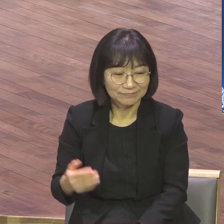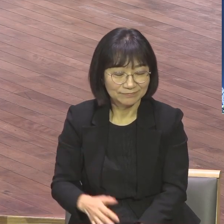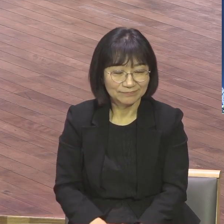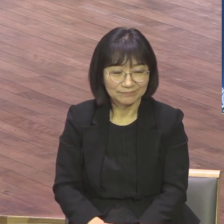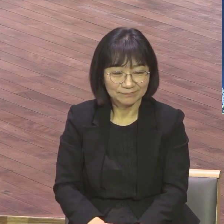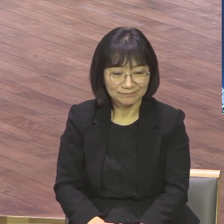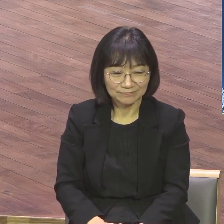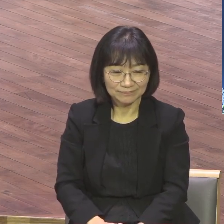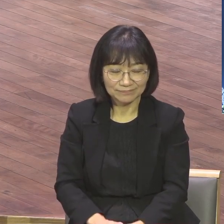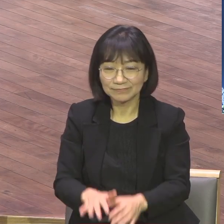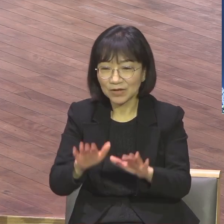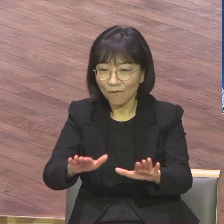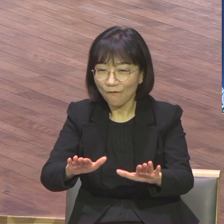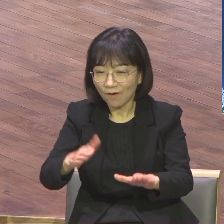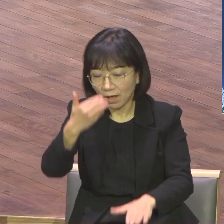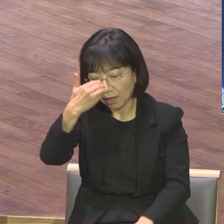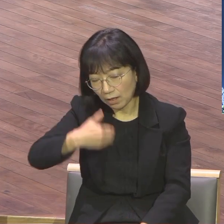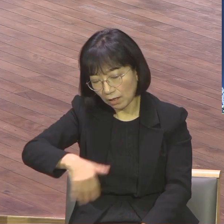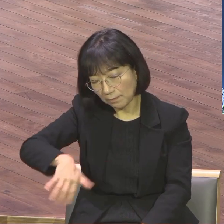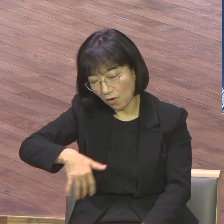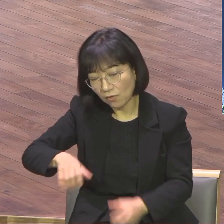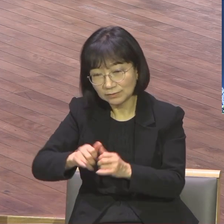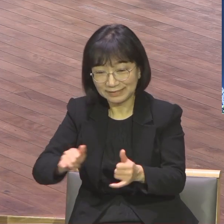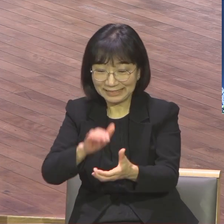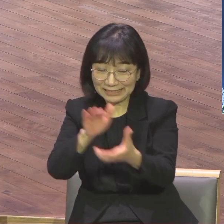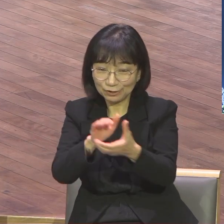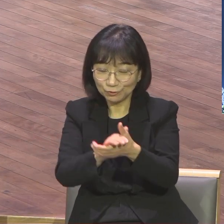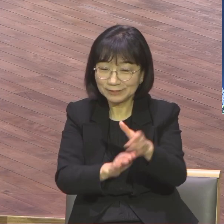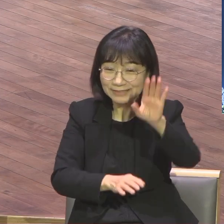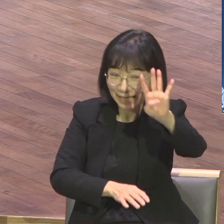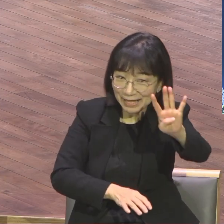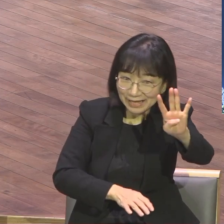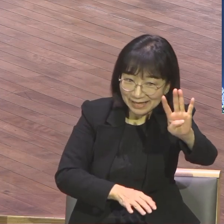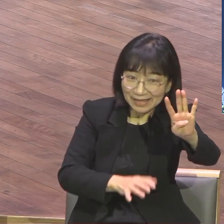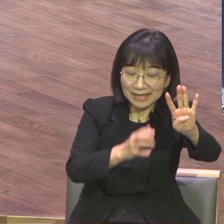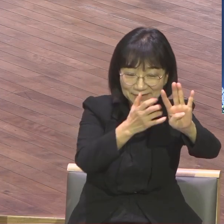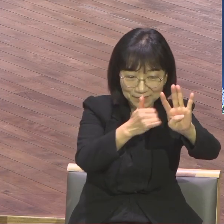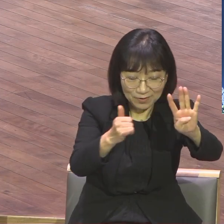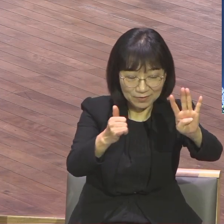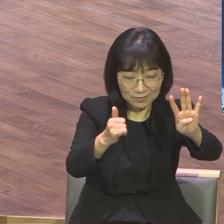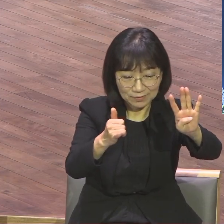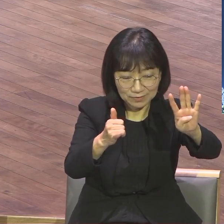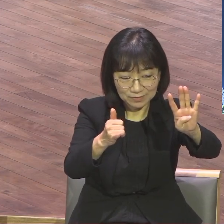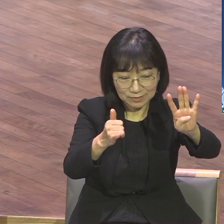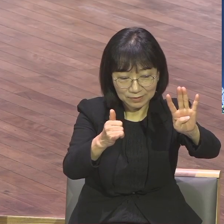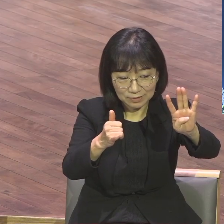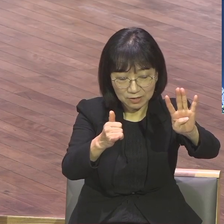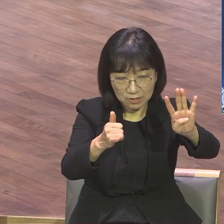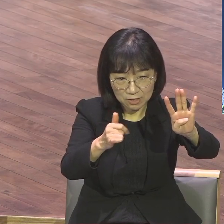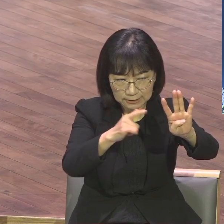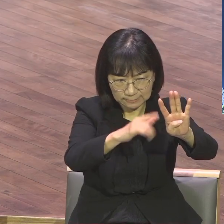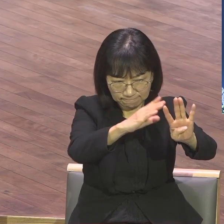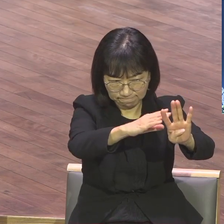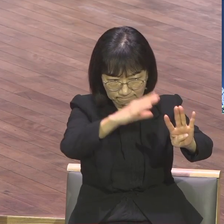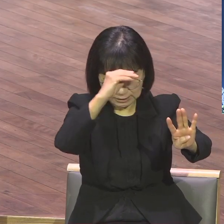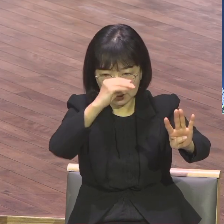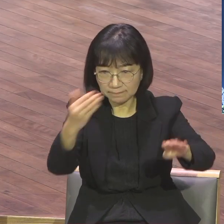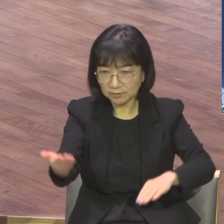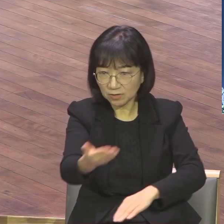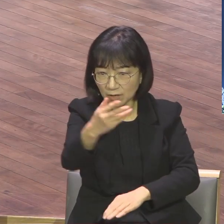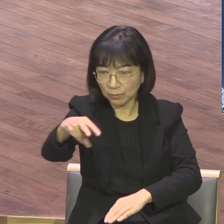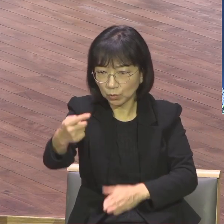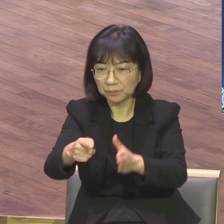이 중풍병자 친구들 예수님께 데려온 이 내 친구들처럼 여러분 믿음의 성부를 거시기